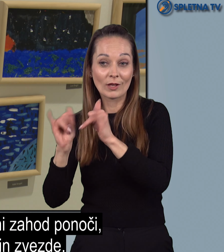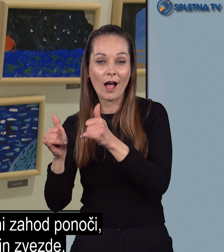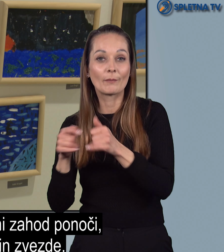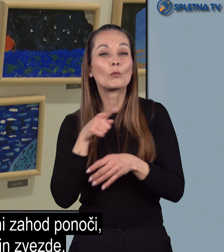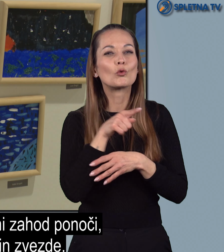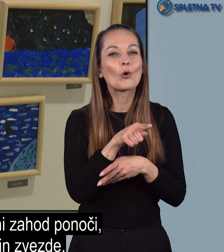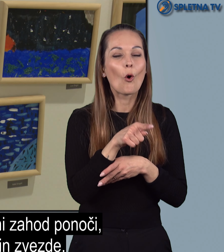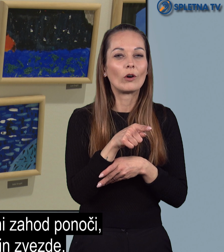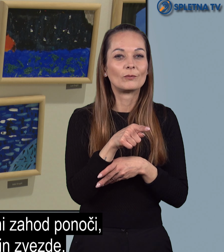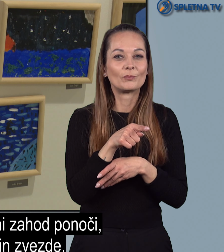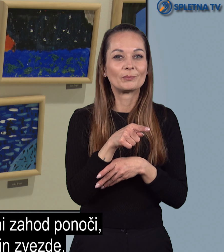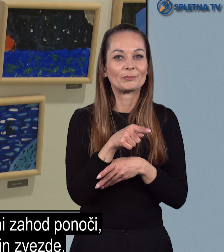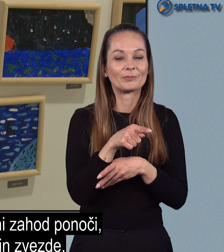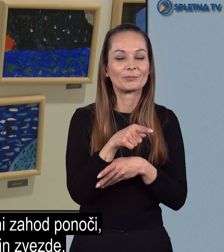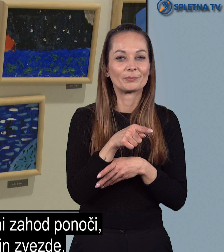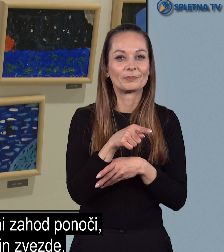To.